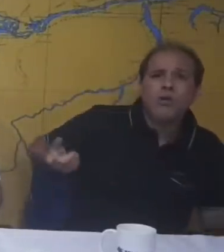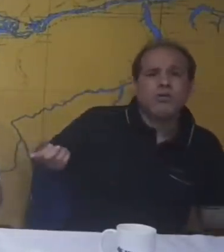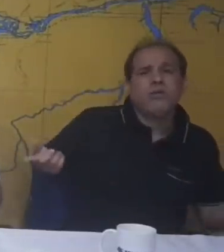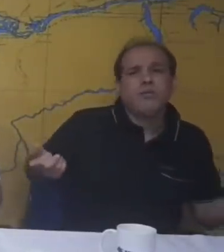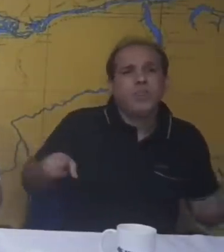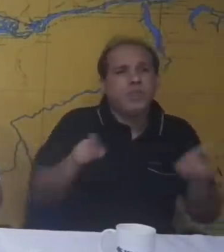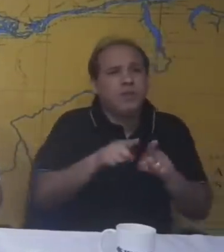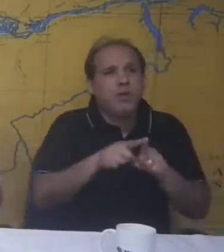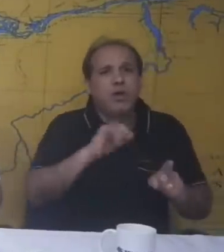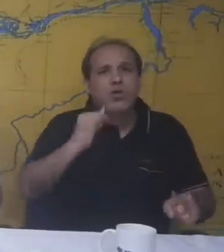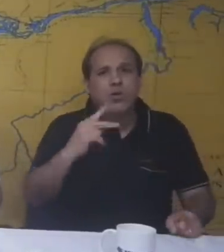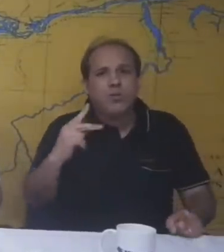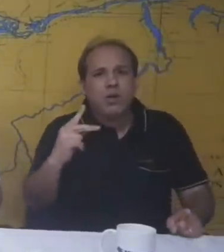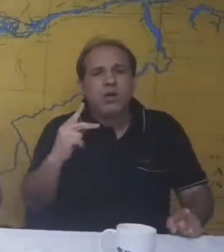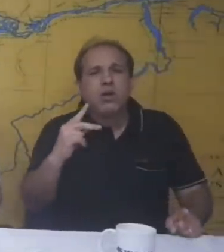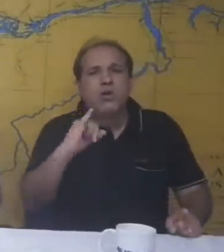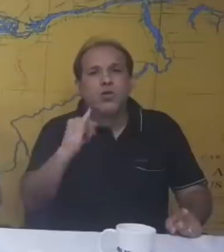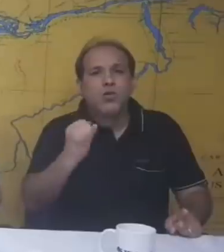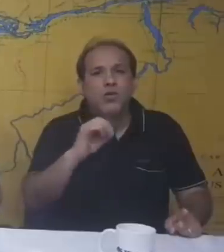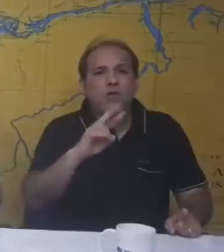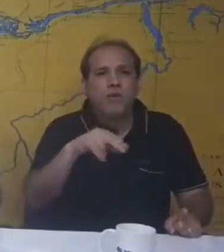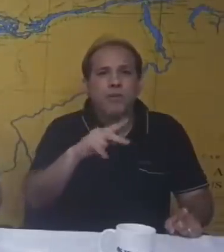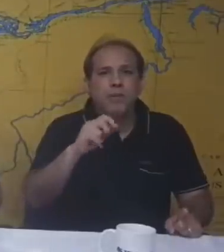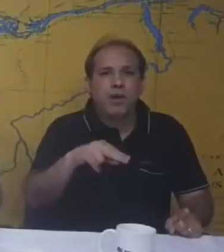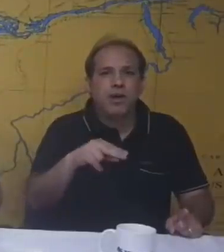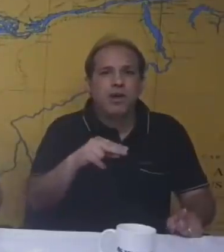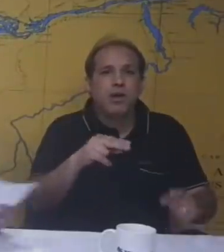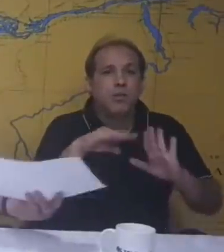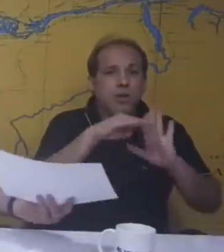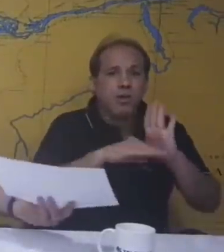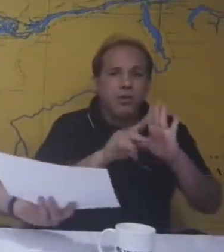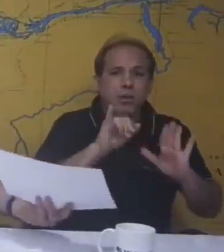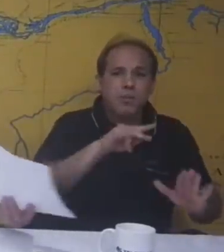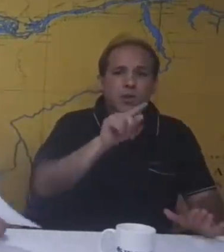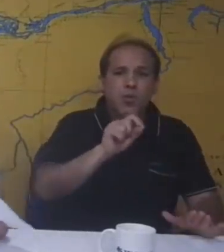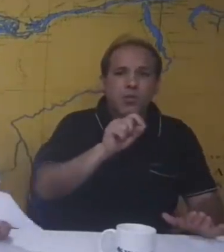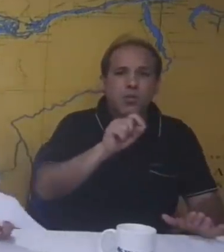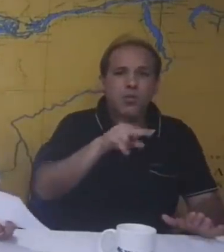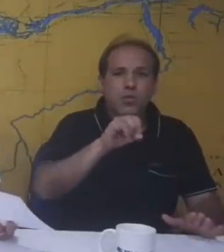Bem, a Jovem Pan está nos acompanhando, o programa Pingo nos Indo. Agradeço aí